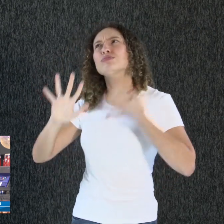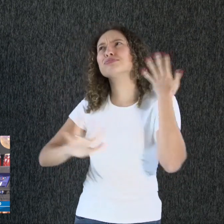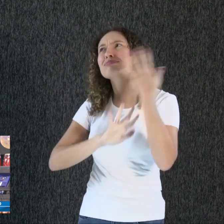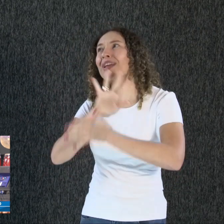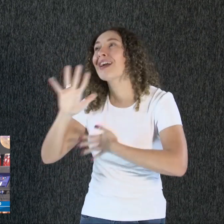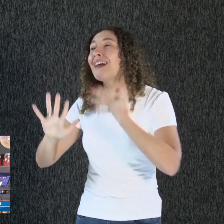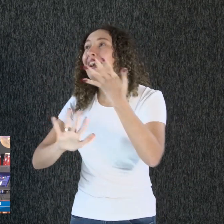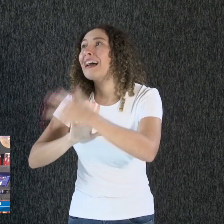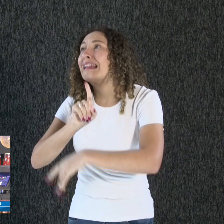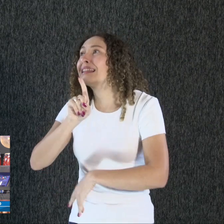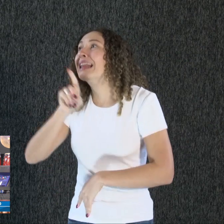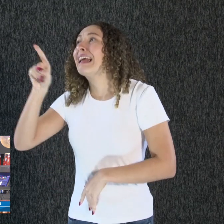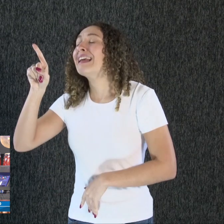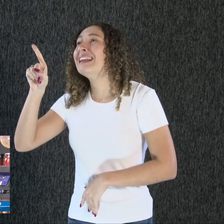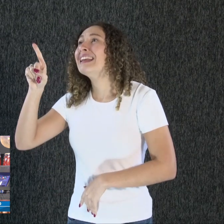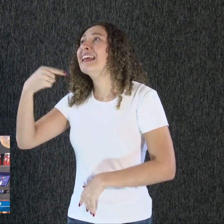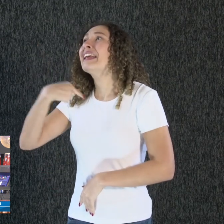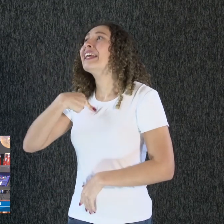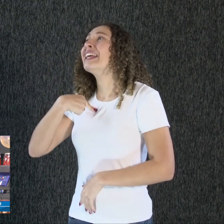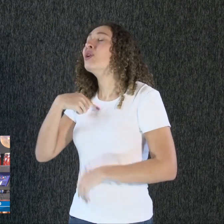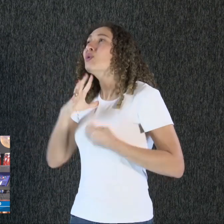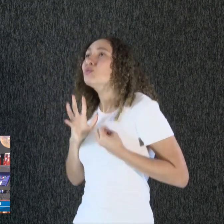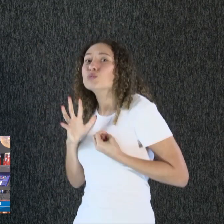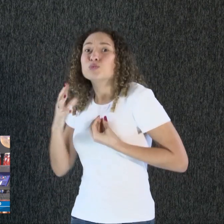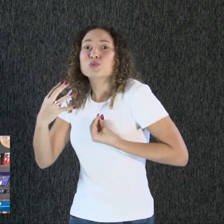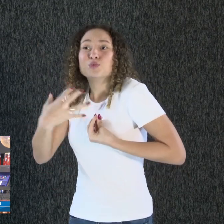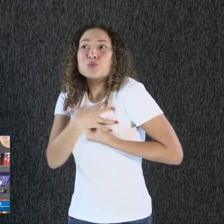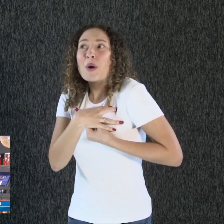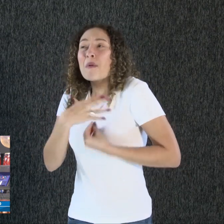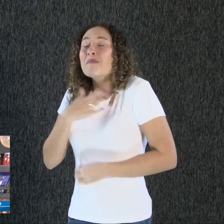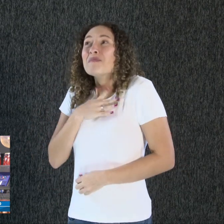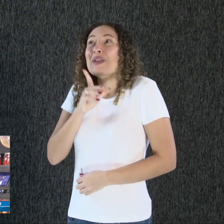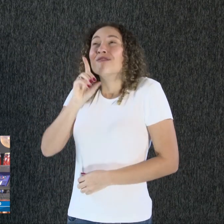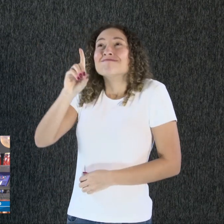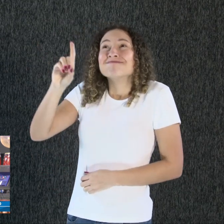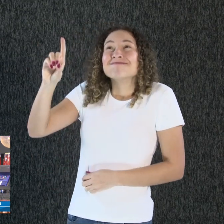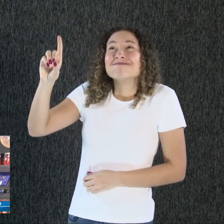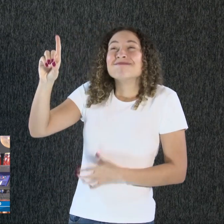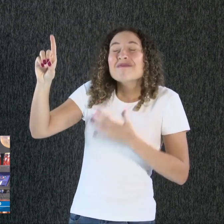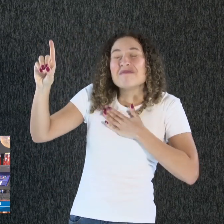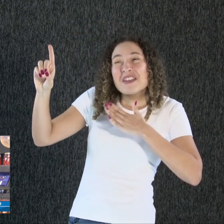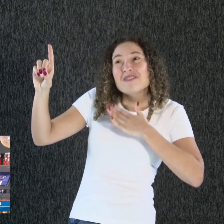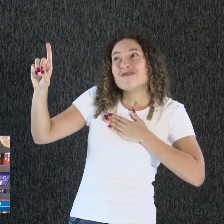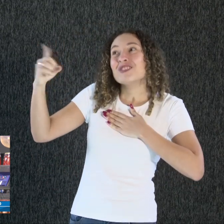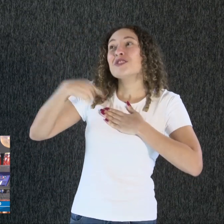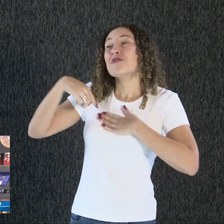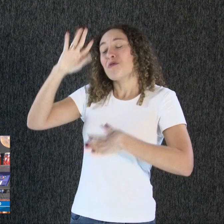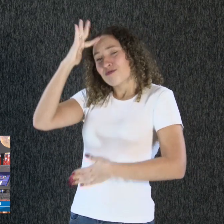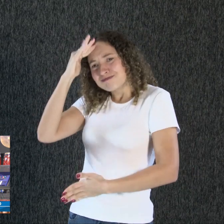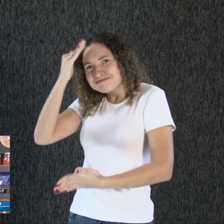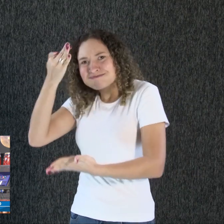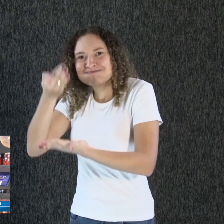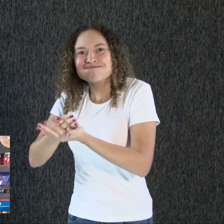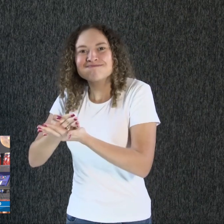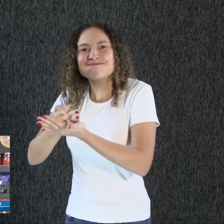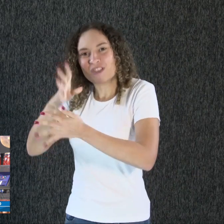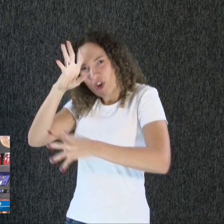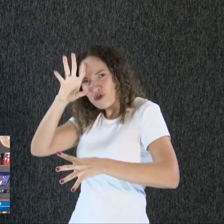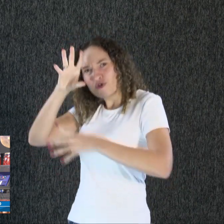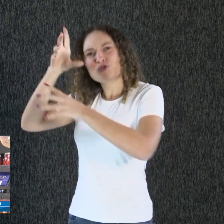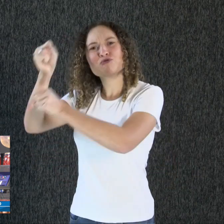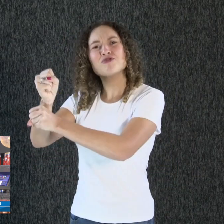pode dizer ao Senhor: Tu és o meu refúgio e a minha fortaleza, o meu Deus em quem